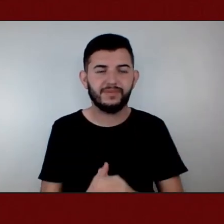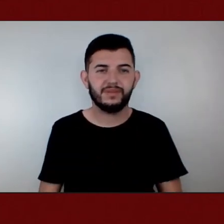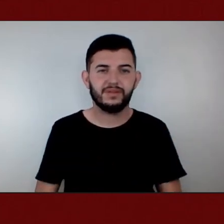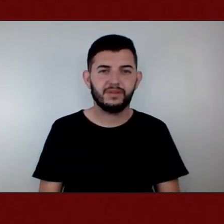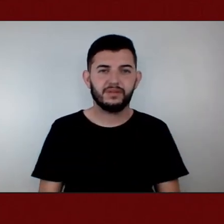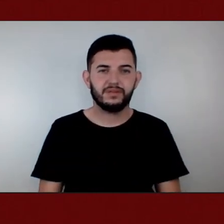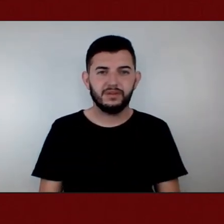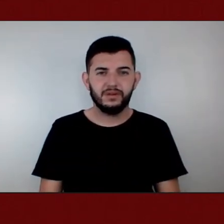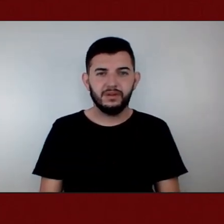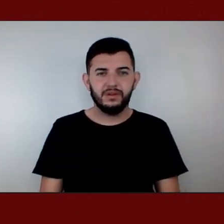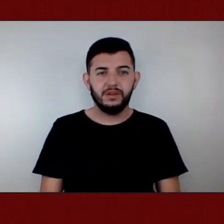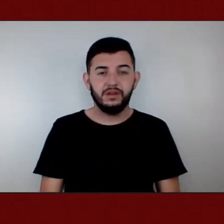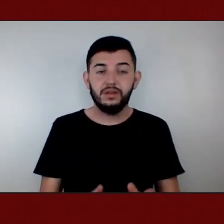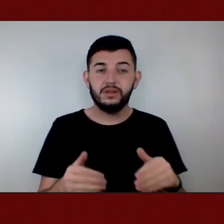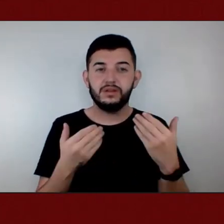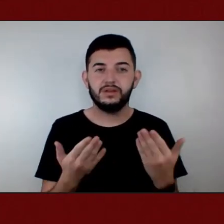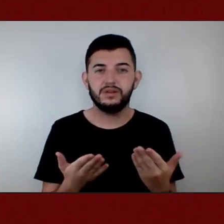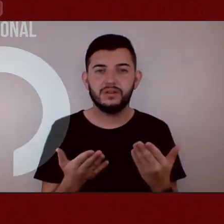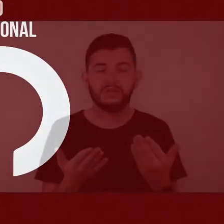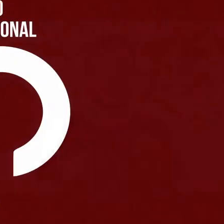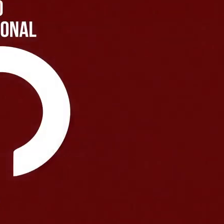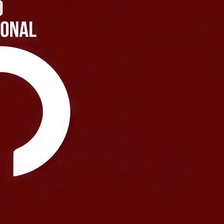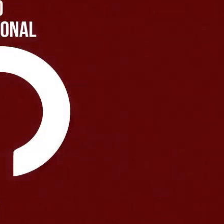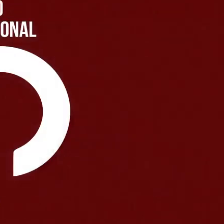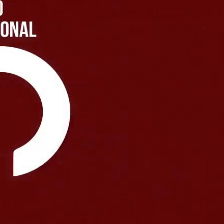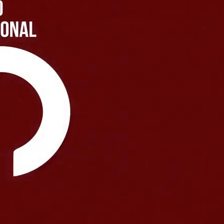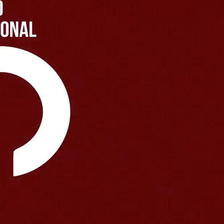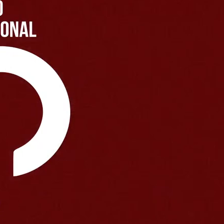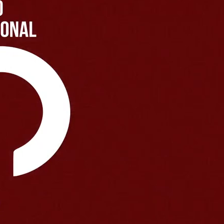Antônio Sornol, pelas suas palavras.